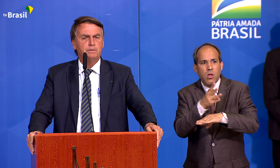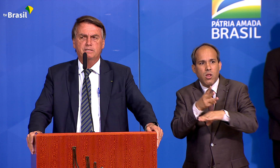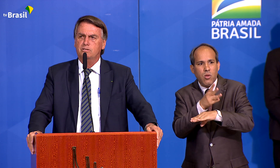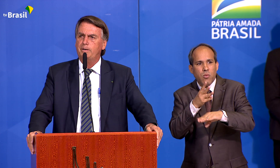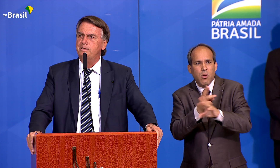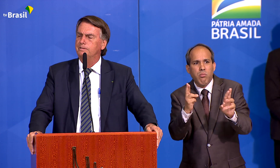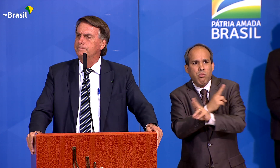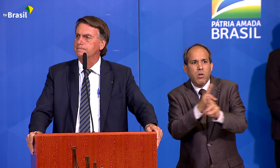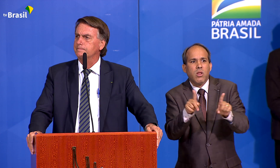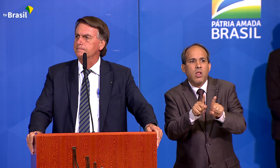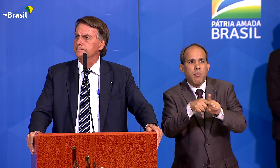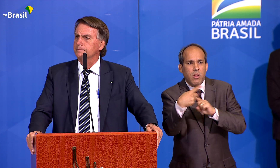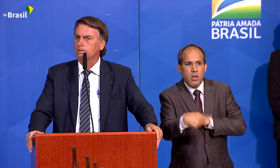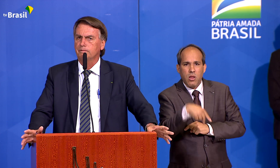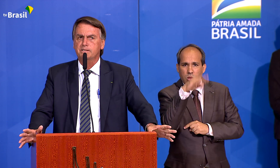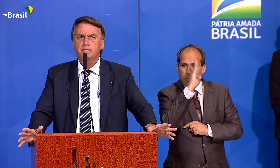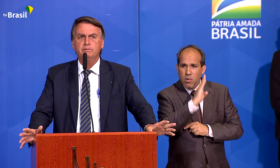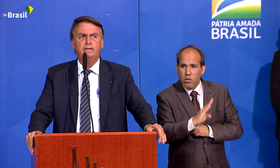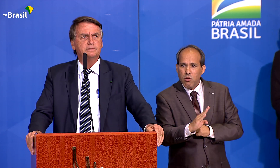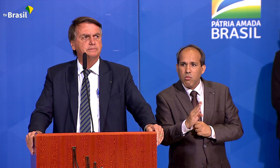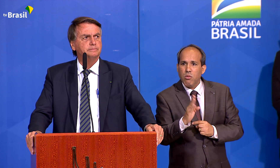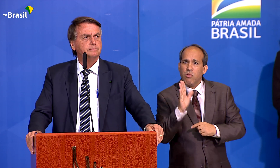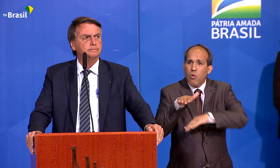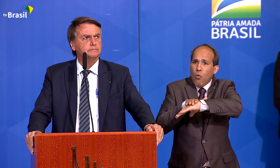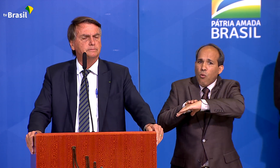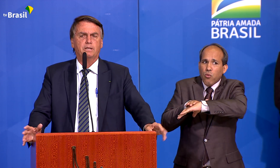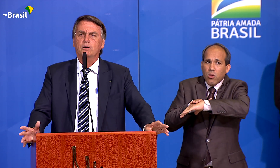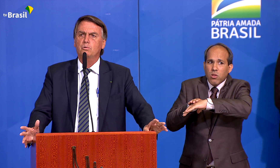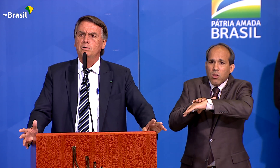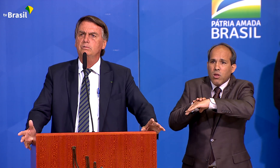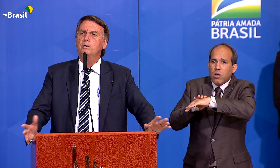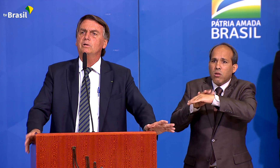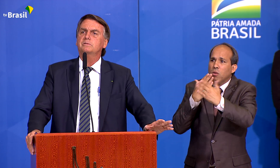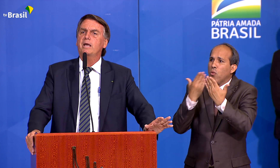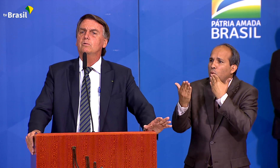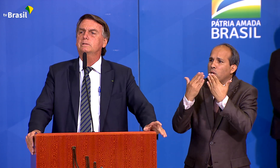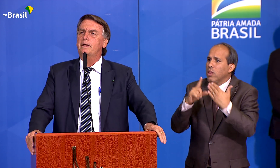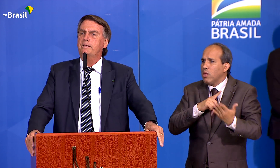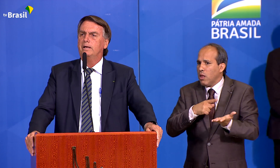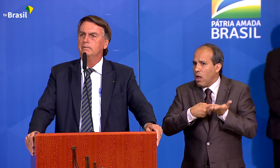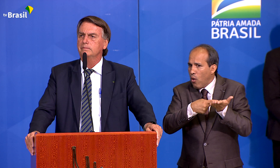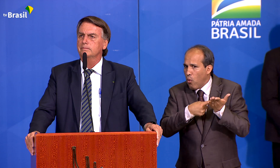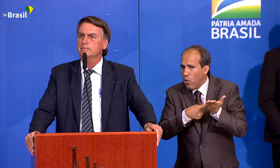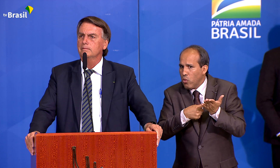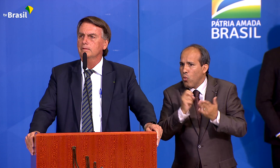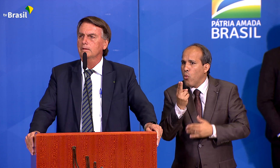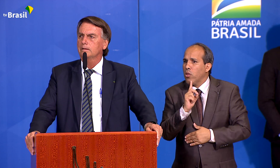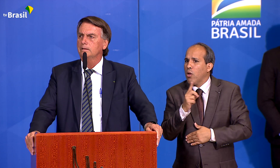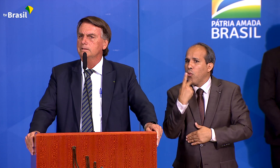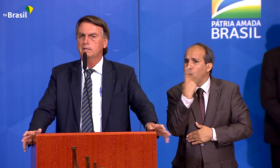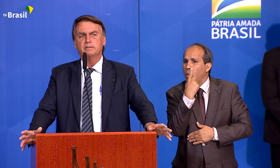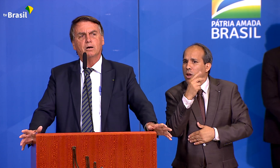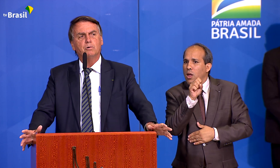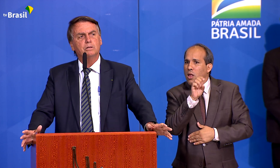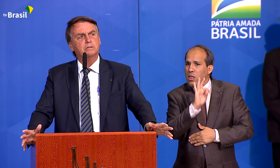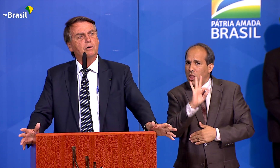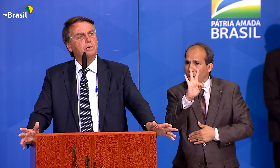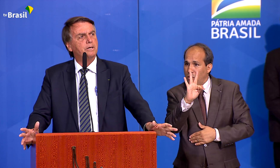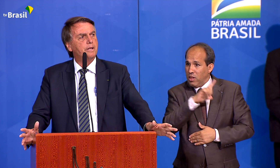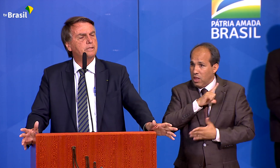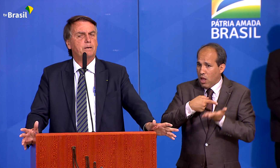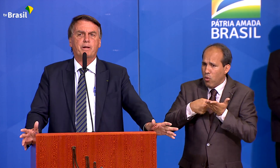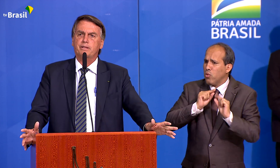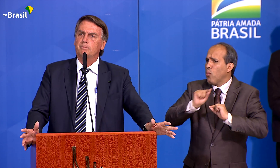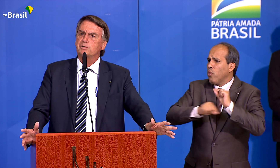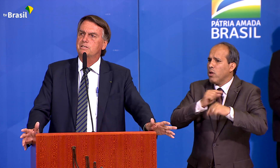outra também mídias o Brasil conversei com eles têm acordo ou não tem como TSE se você tem